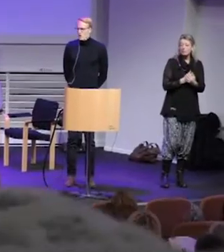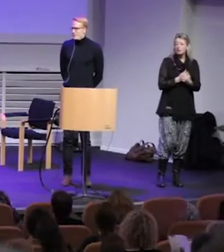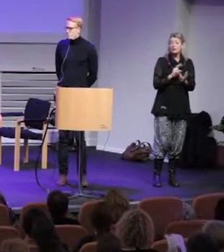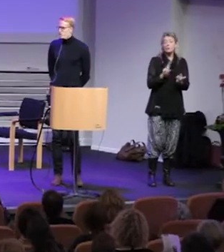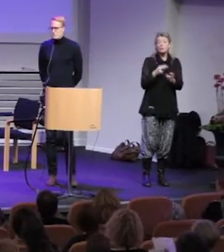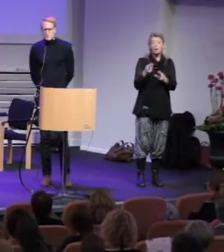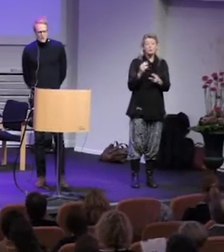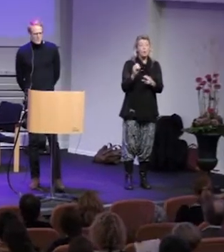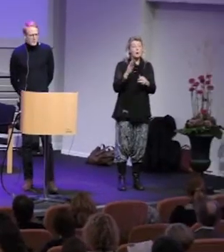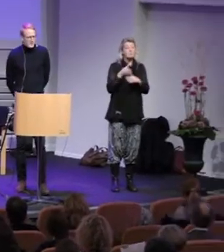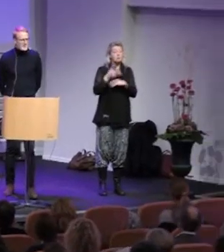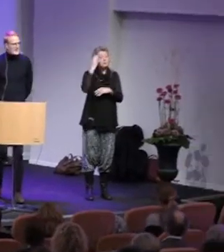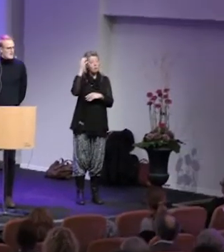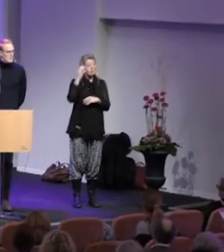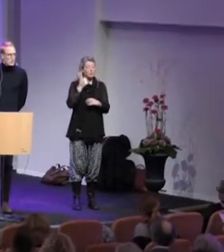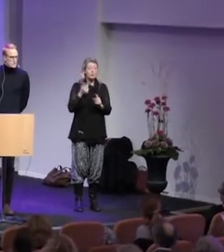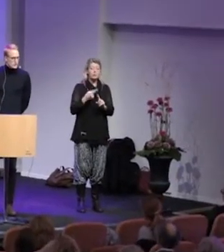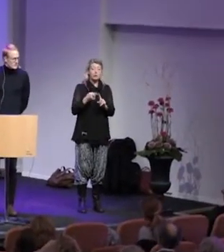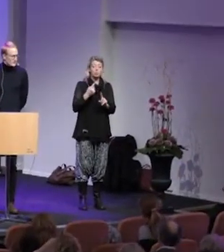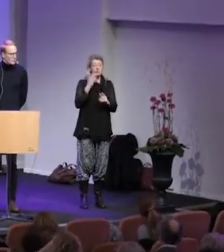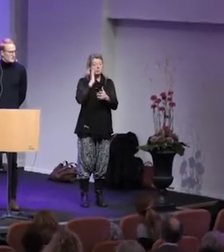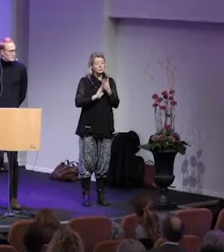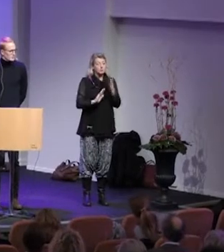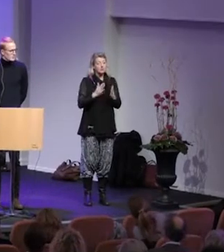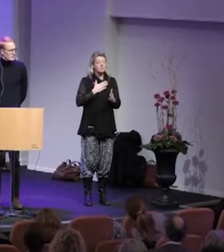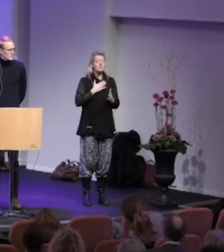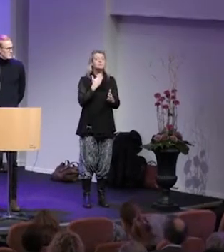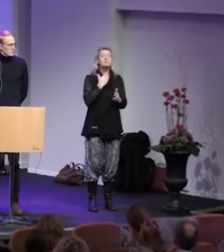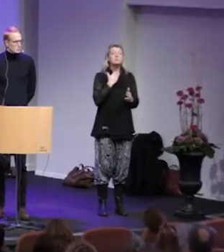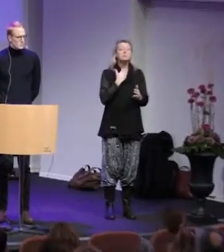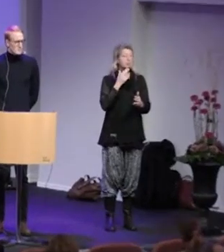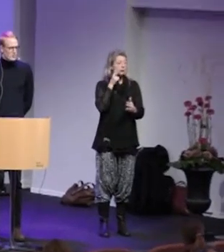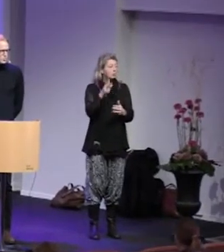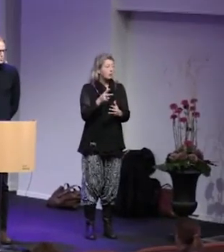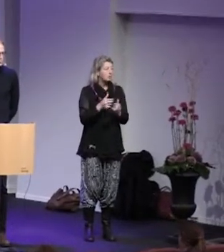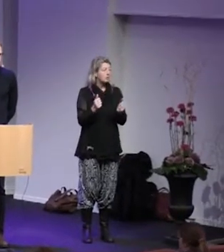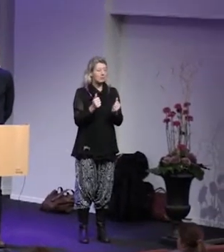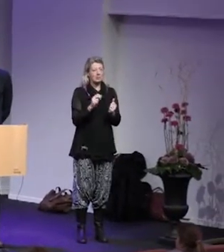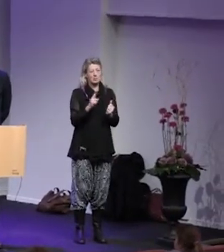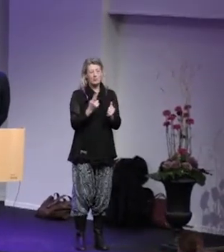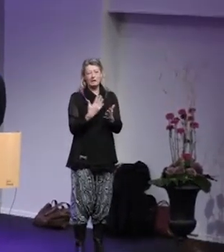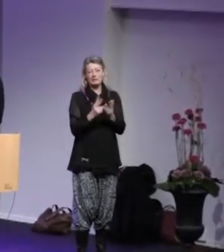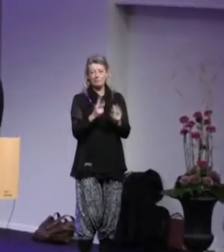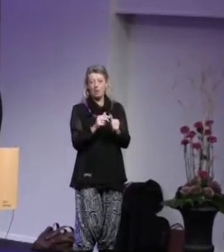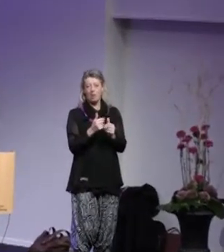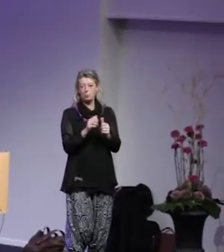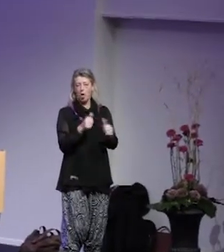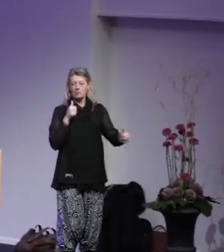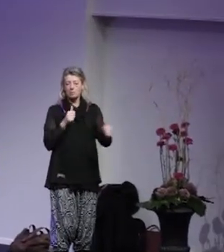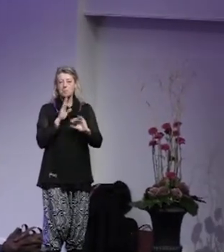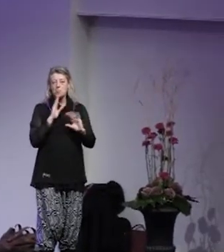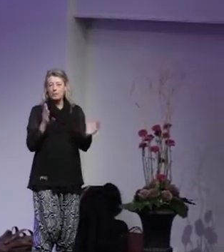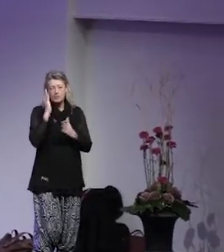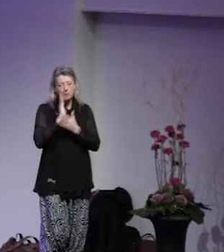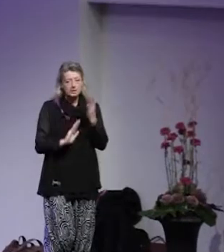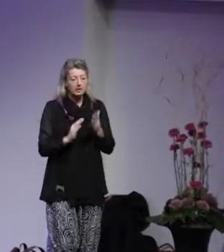Normalt sett, om jag är i Stockholm så brukar jag behöva inleda med att bja om ursäkt för min göteborska, men nu är vi inte så pass långt norrut så att jag känner att jag behöver göra det